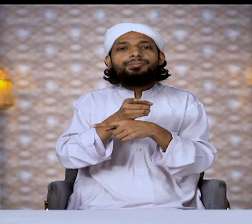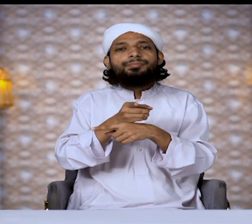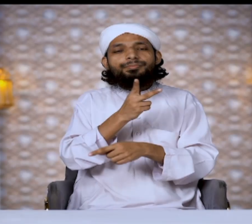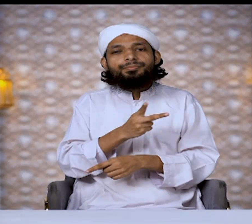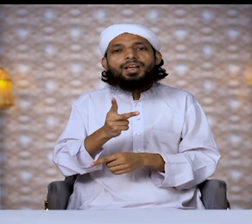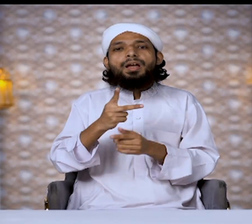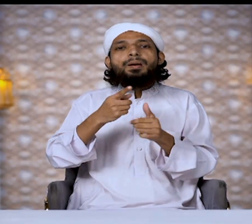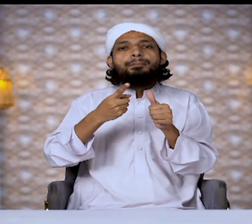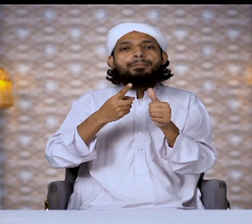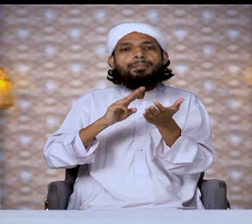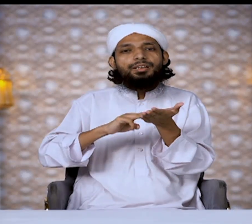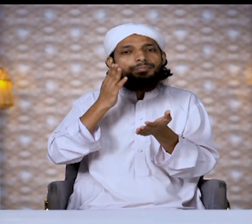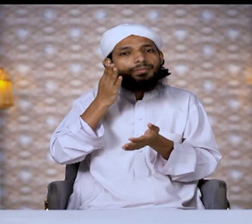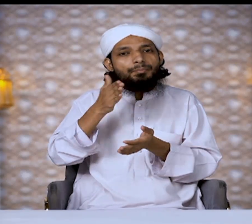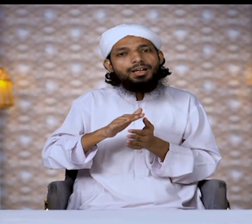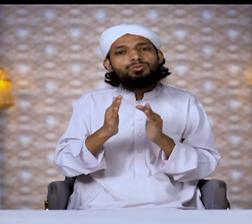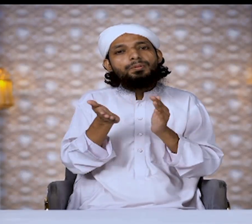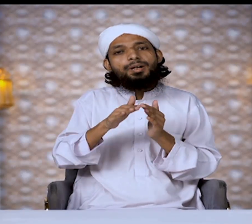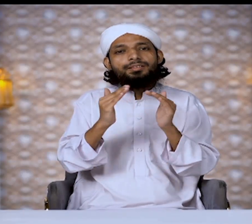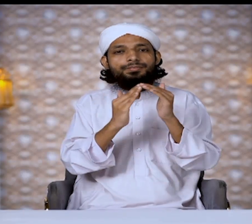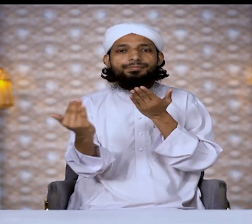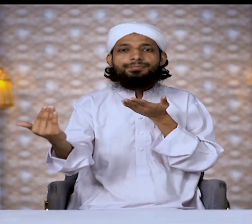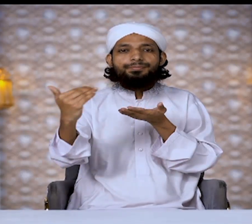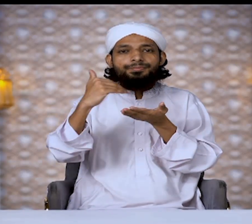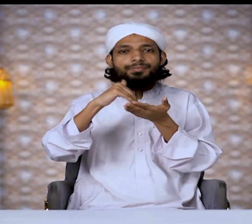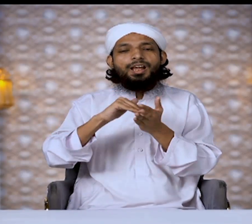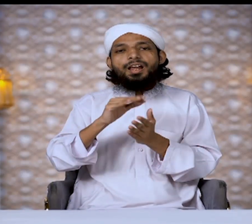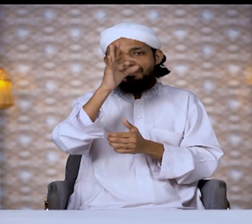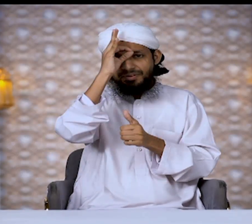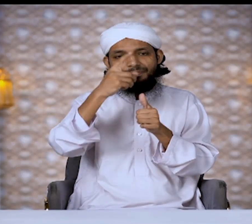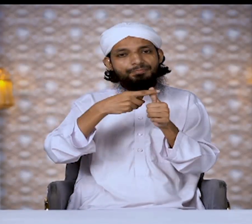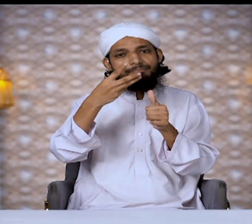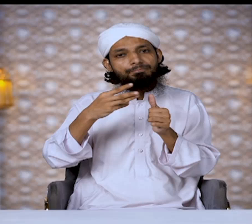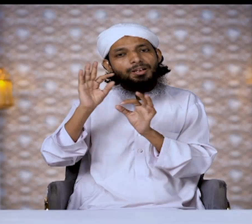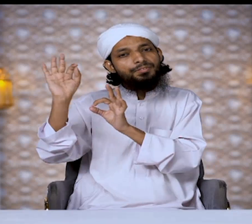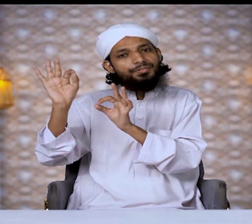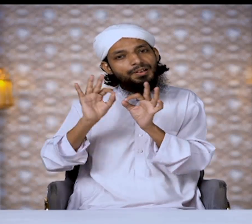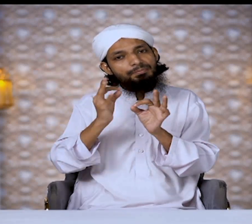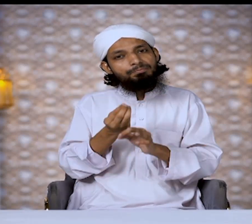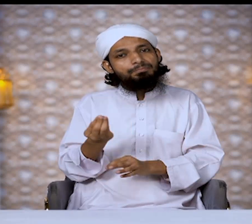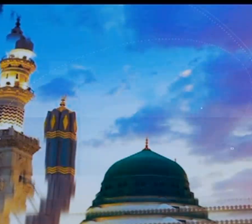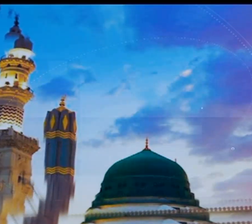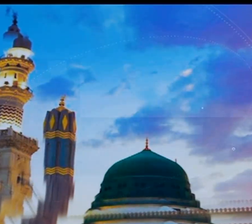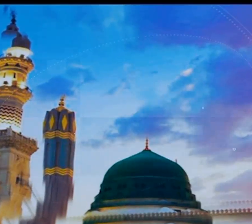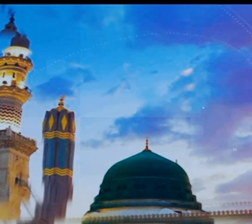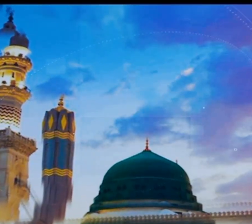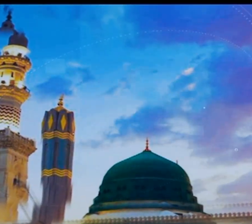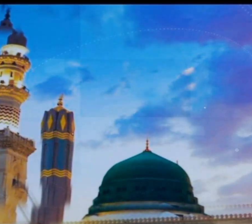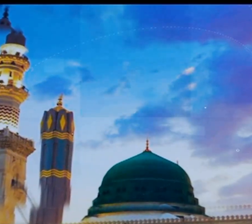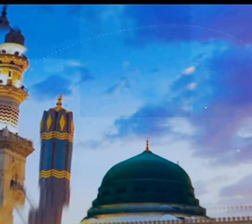جاری رہتا۔ مغرب کی نماز پڑھ کر اپنے مکان میں تشریف لے جاتے۔ یہ آپ رحمۃ اللہ علیہ کا روزانہ کا معمول تھا۔ صلو علی الحبیب